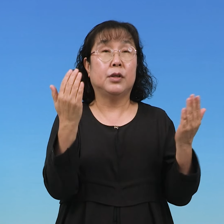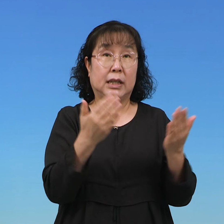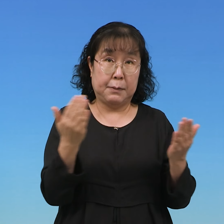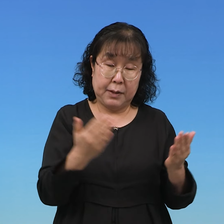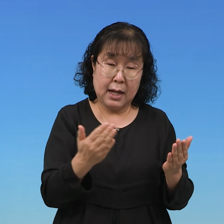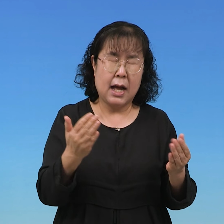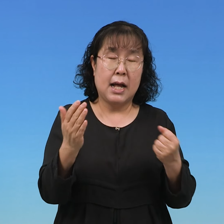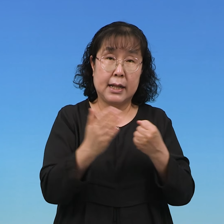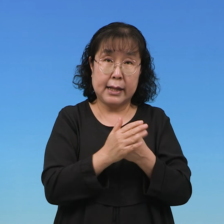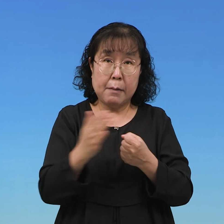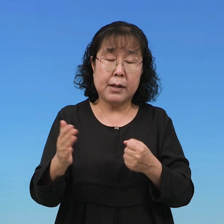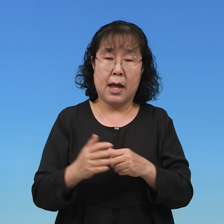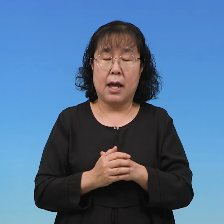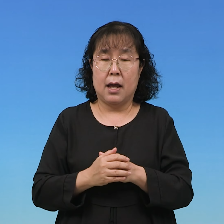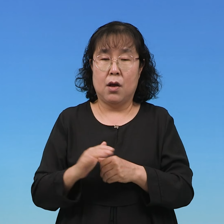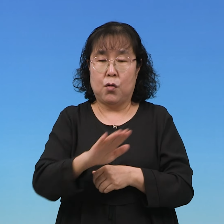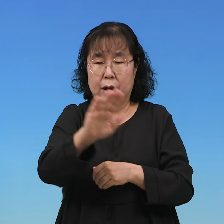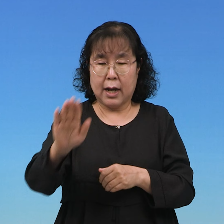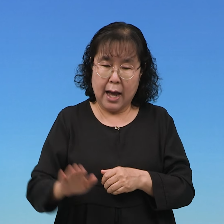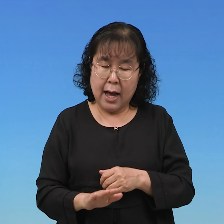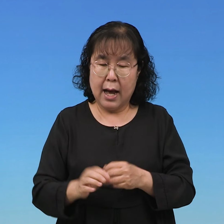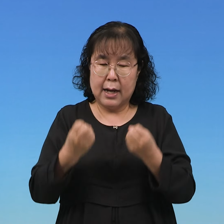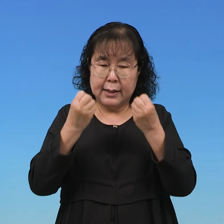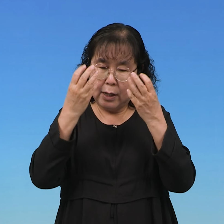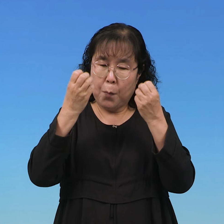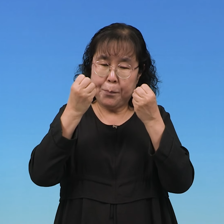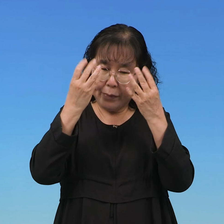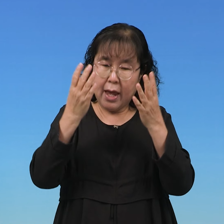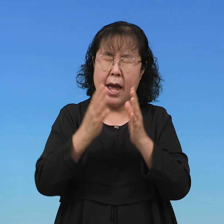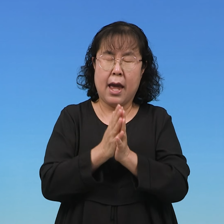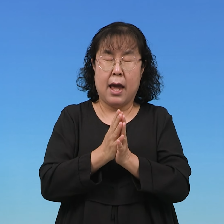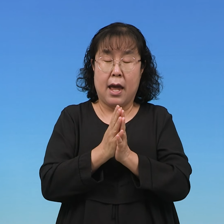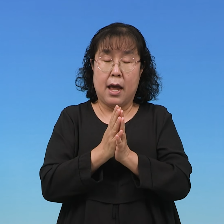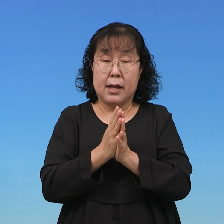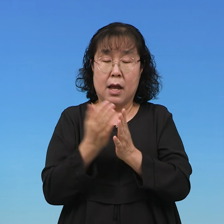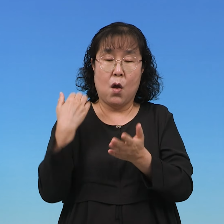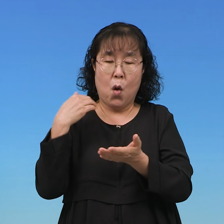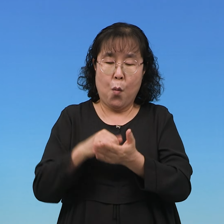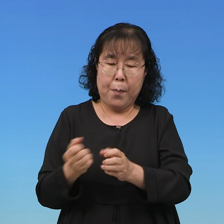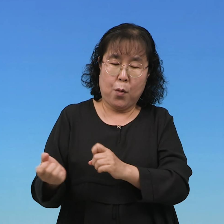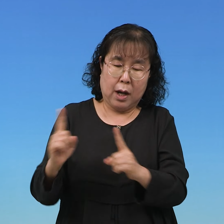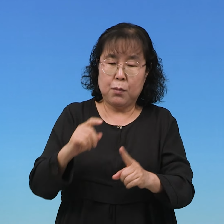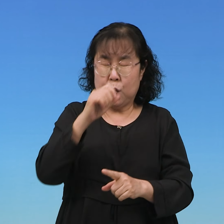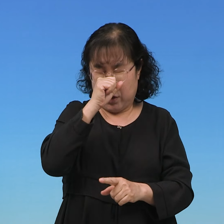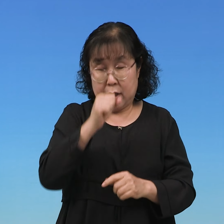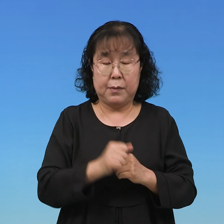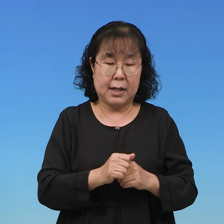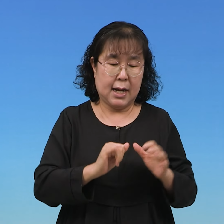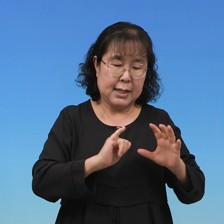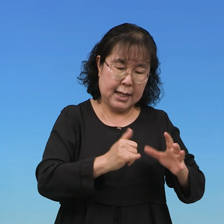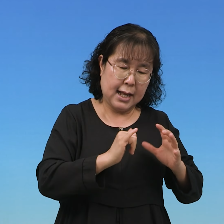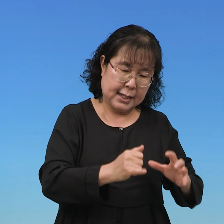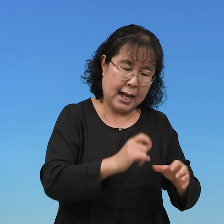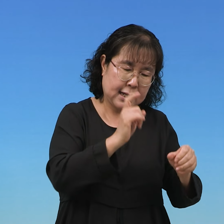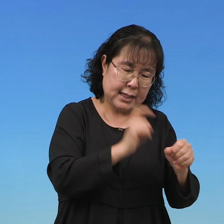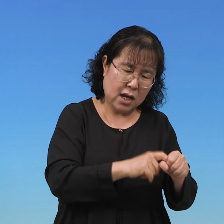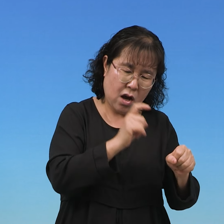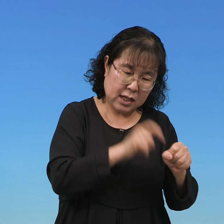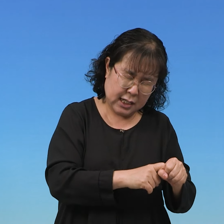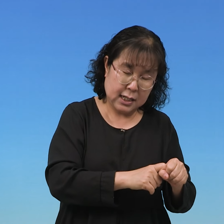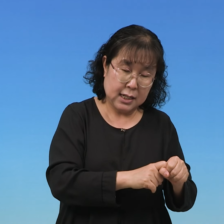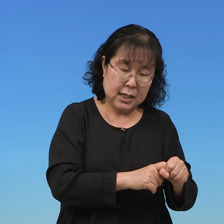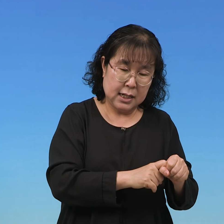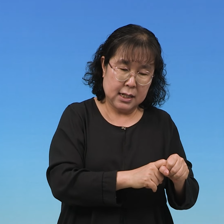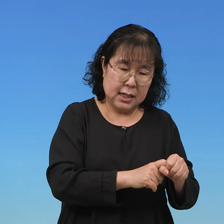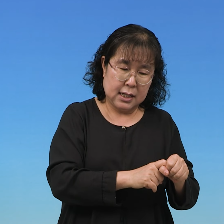이거 우리 교회와 함께 새로 회복하자고요. 동사무소 인생 마지막에 위험합니다. 지금 얼마나 뭘